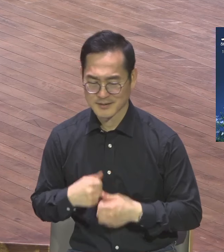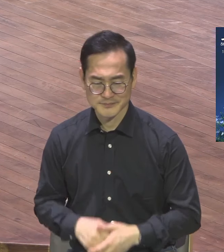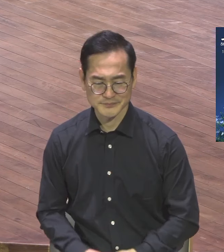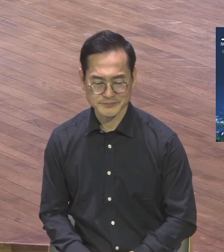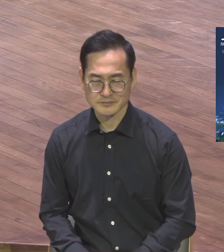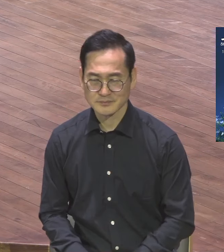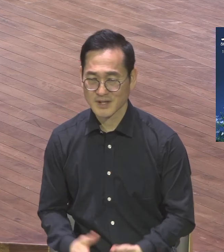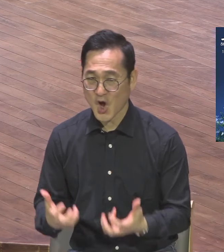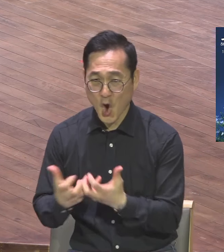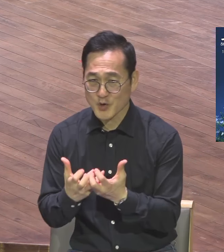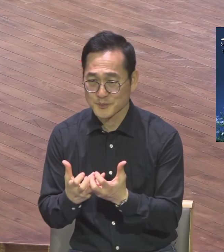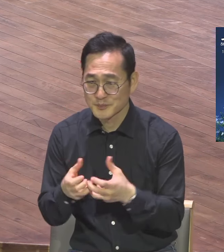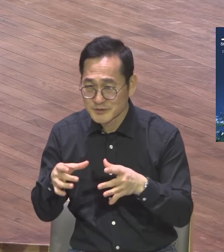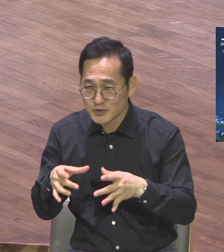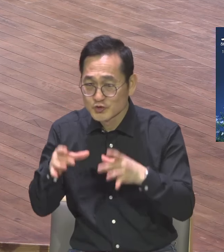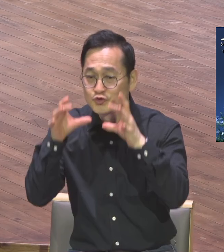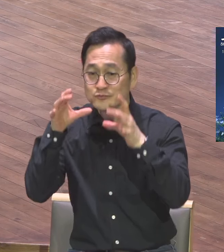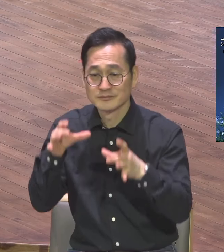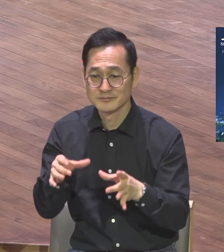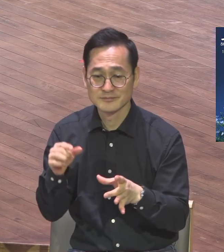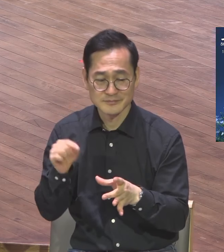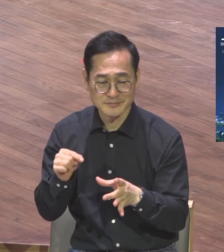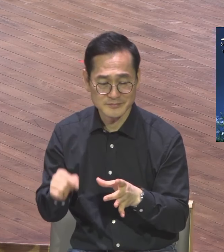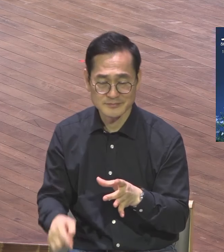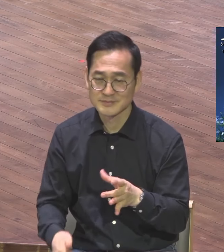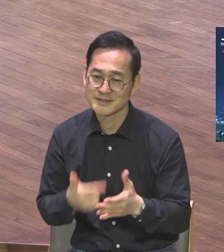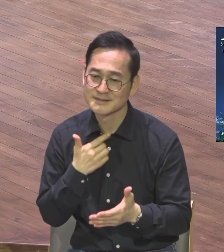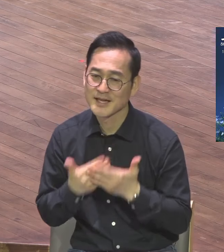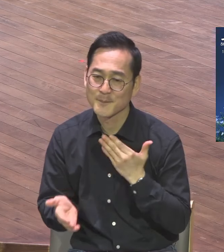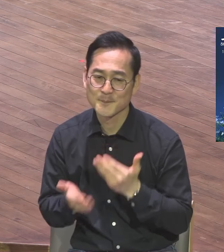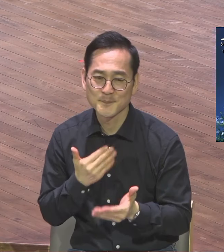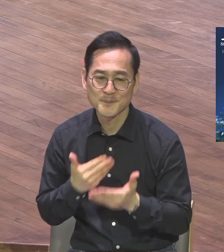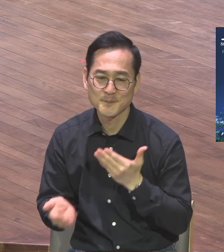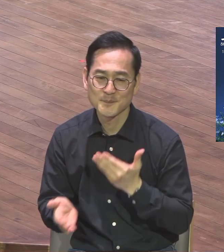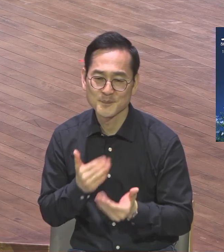얼음 냉수에 대한 체험이 저는 굉장히 강합니다.